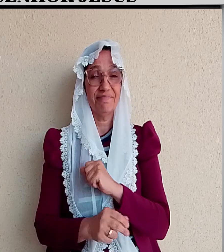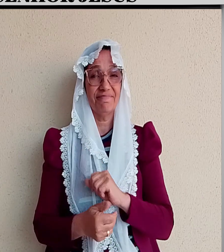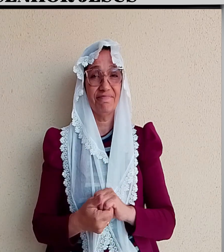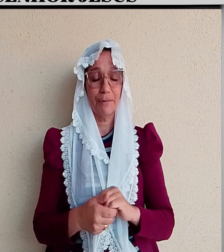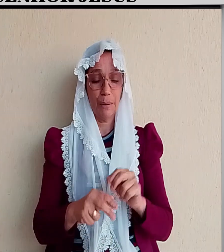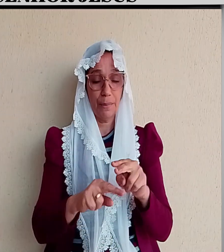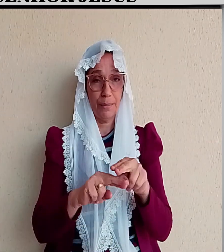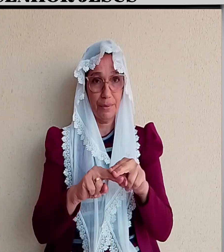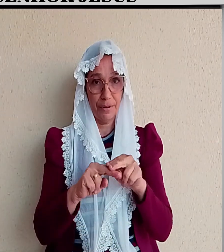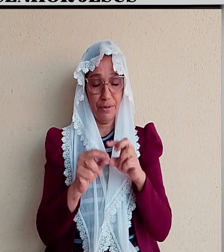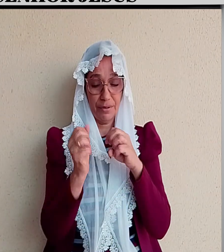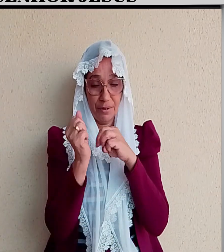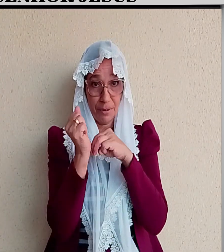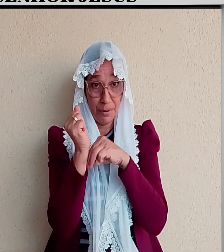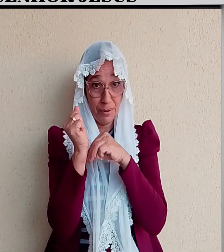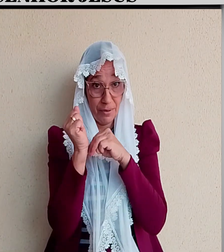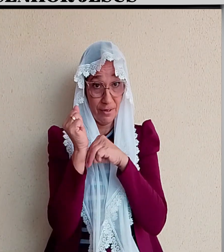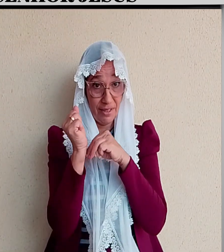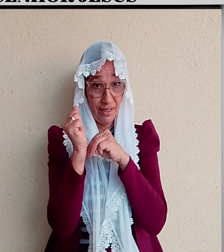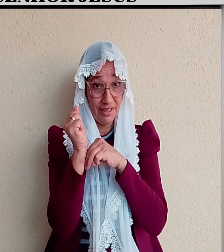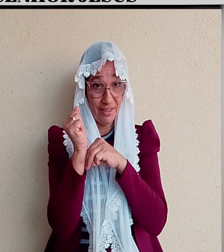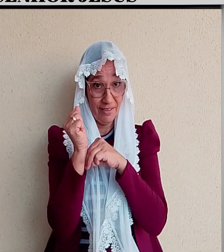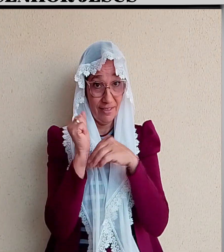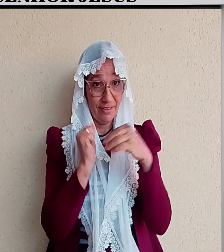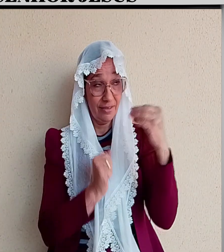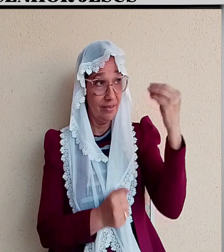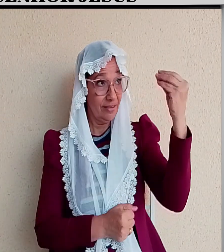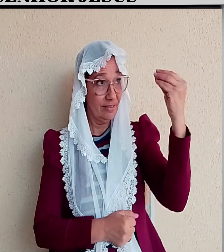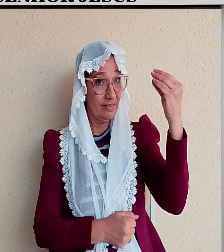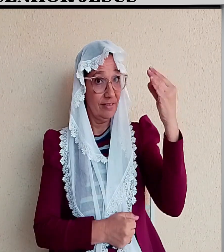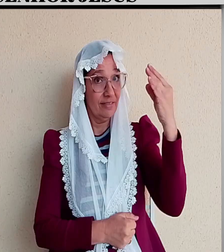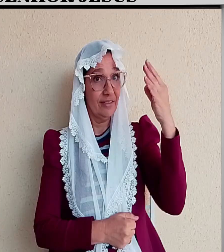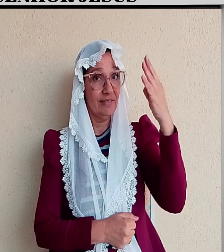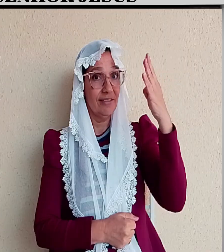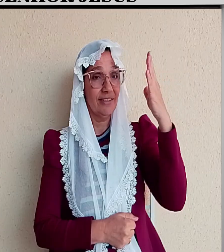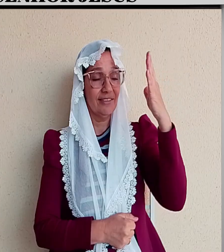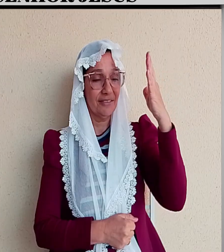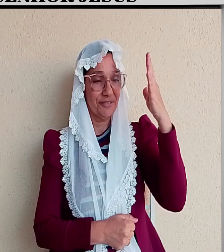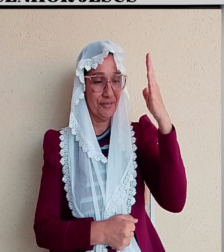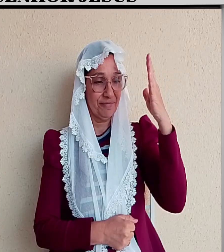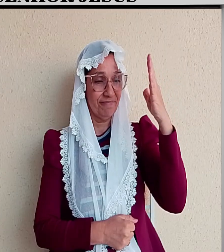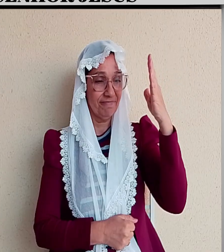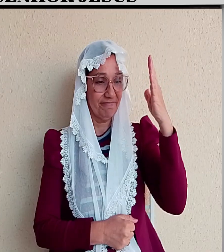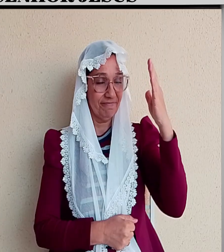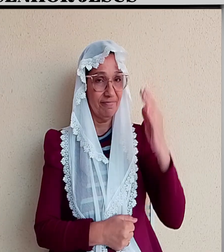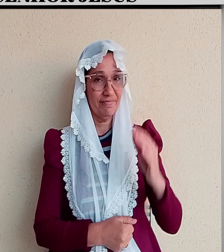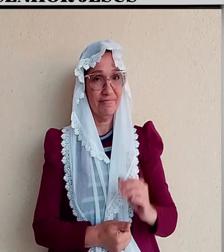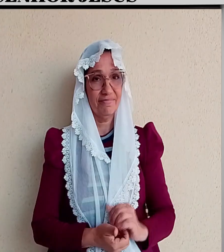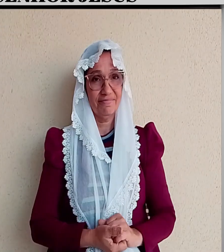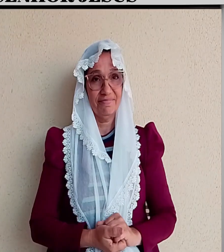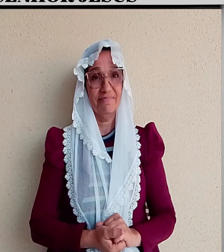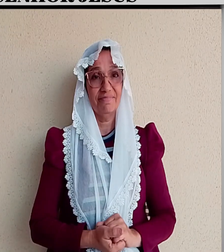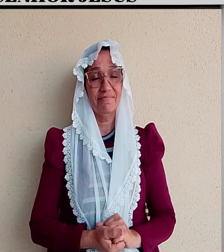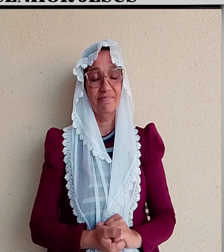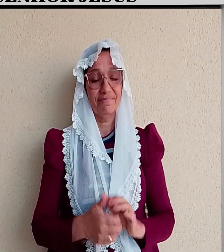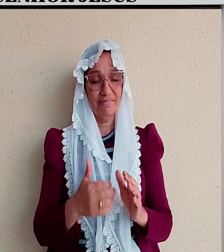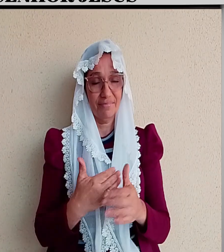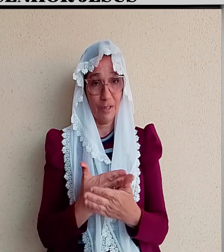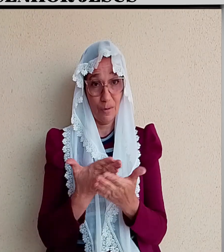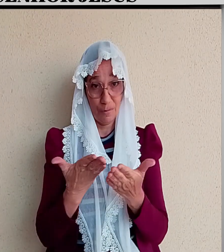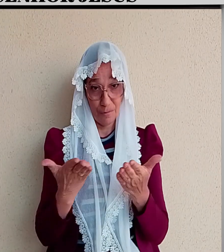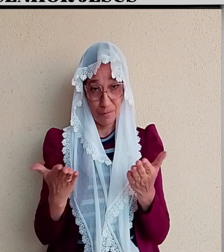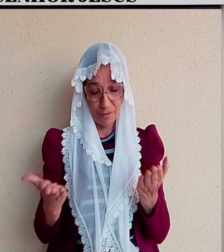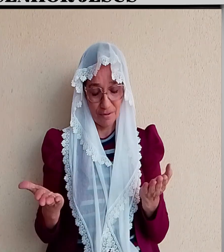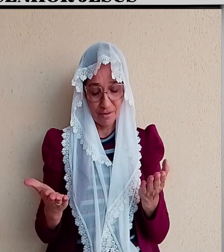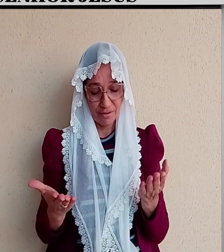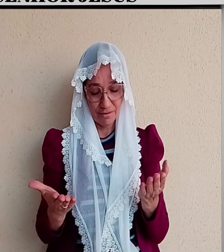é aquele que, se tomar tudo dele, ele fala: oh Pai, aleluia, deixa eu deitar aí no teu ombro. Glória a Jesus. Deixa